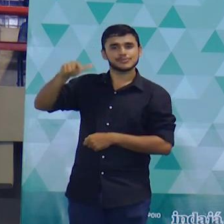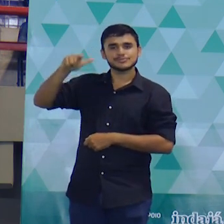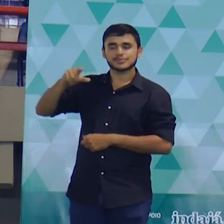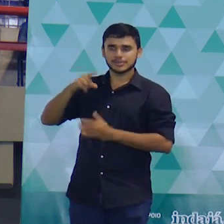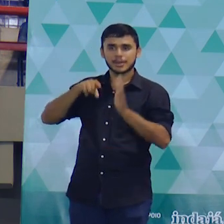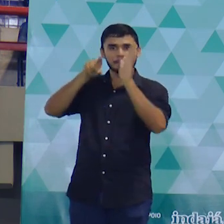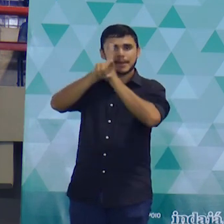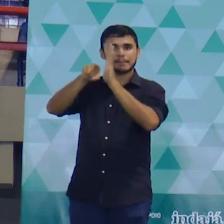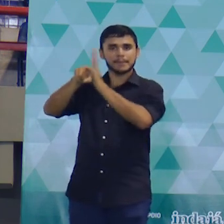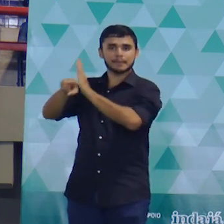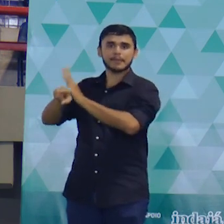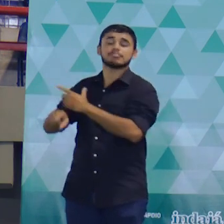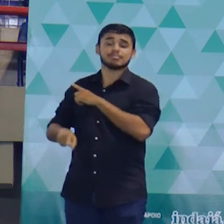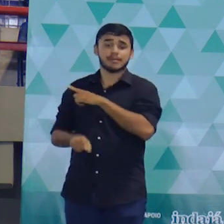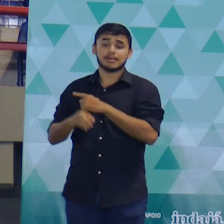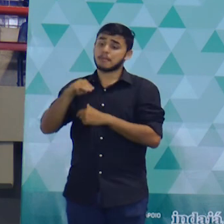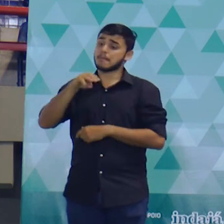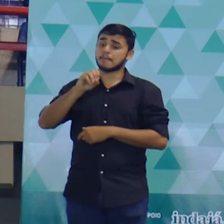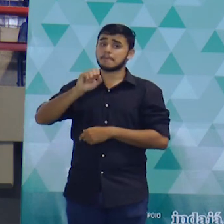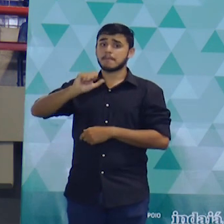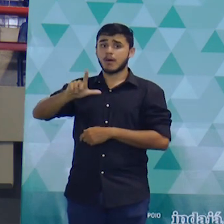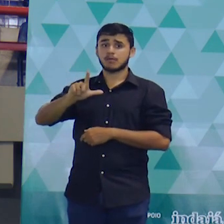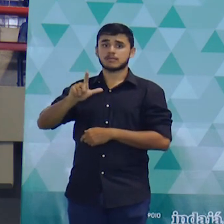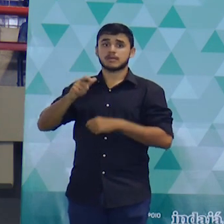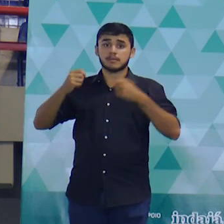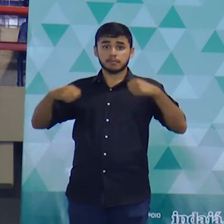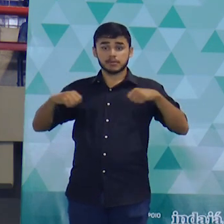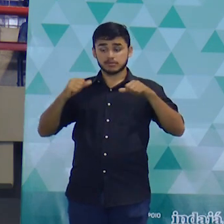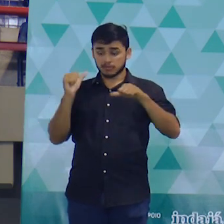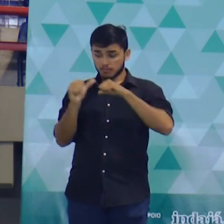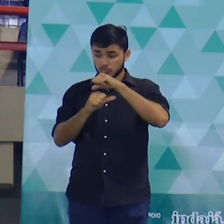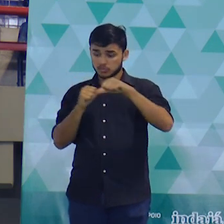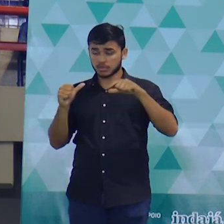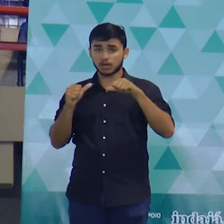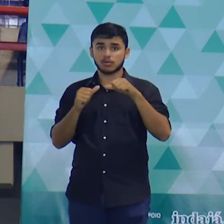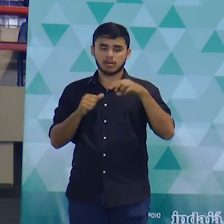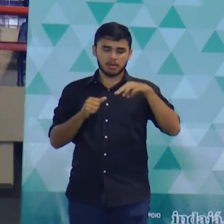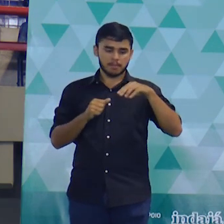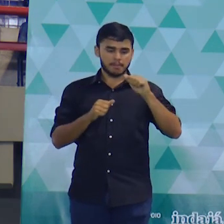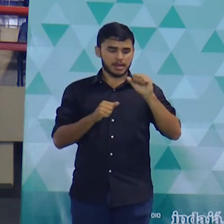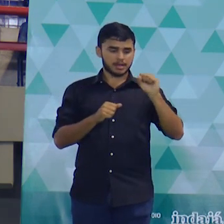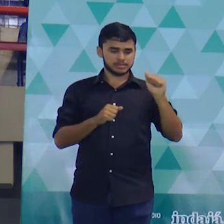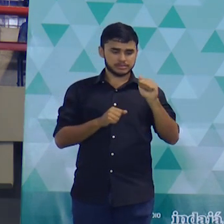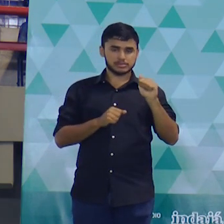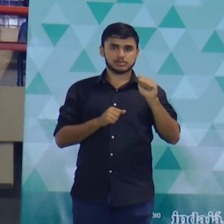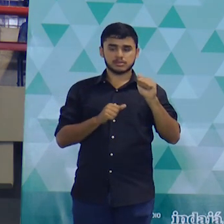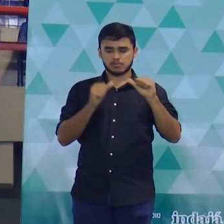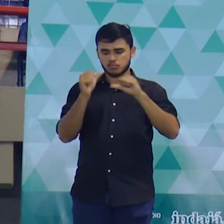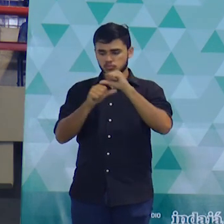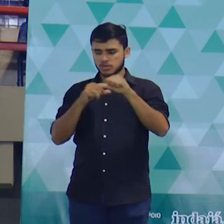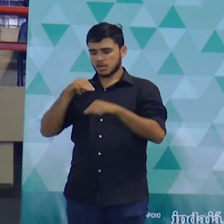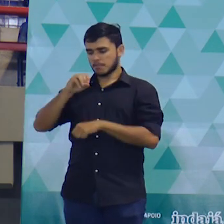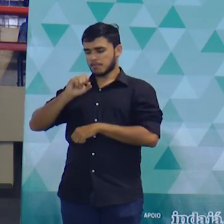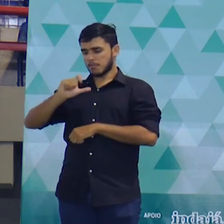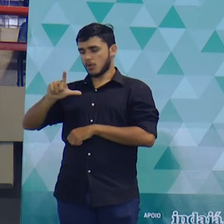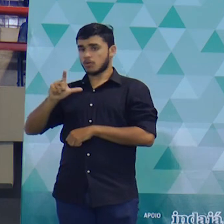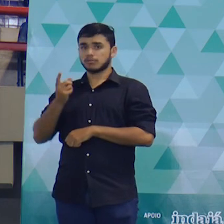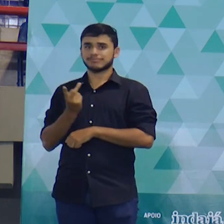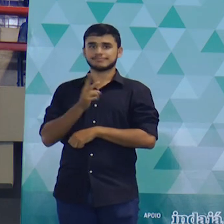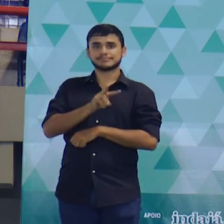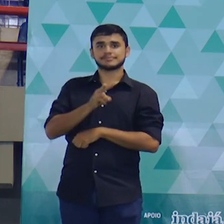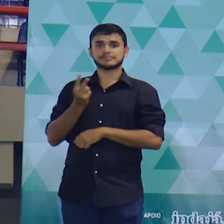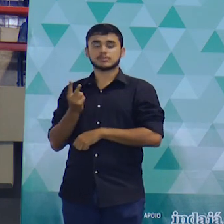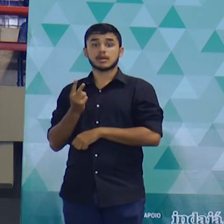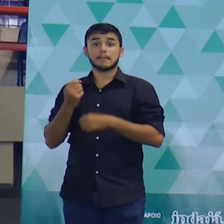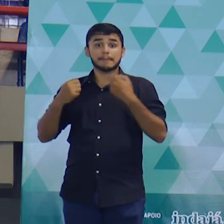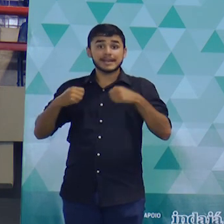gramas. E você faz isso através de uma coisa chamada massa molar. Então procure ver o que é mol, procure ver o que é massa